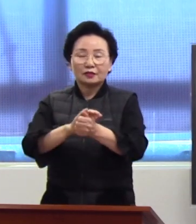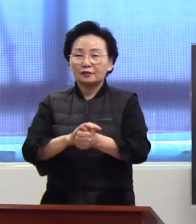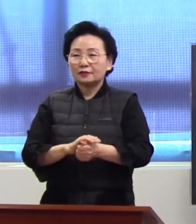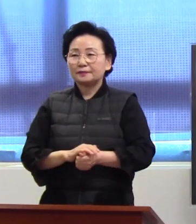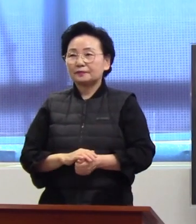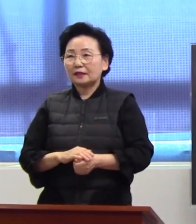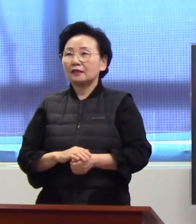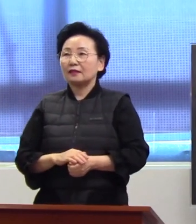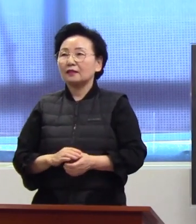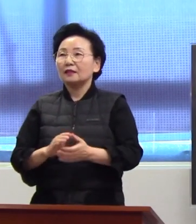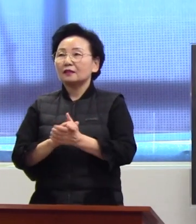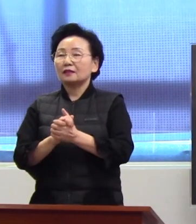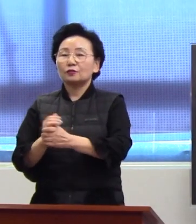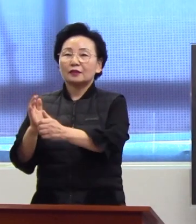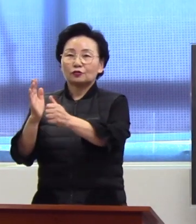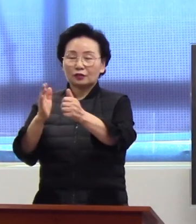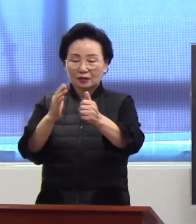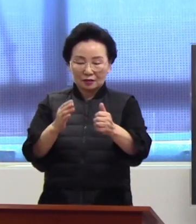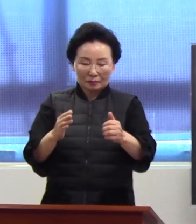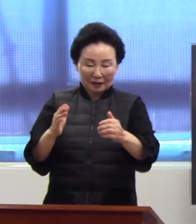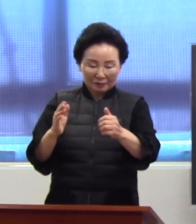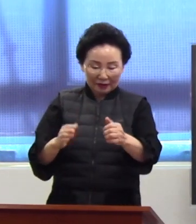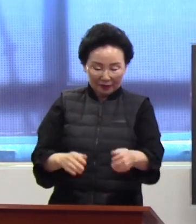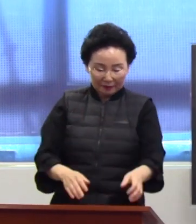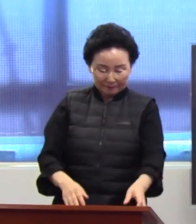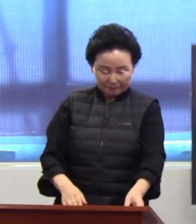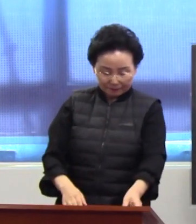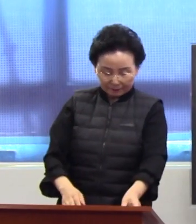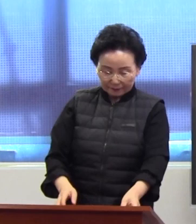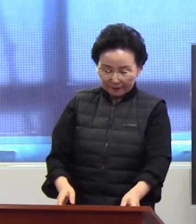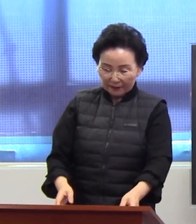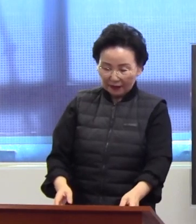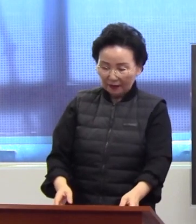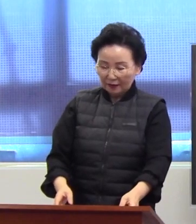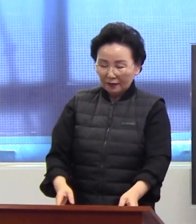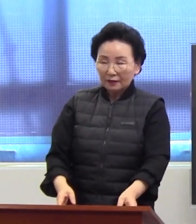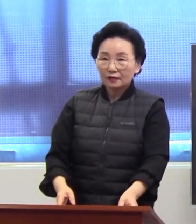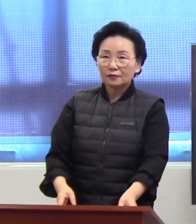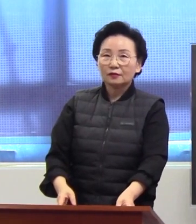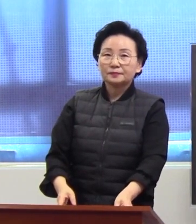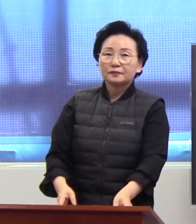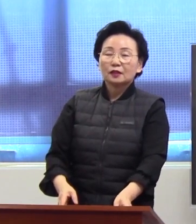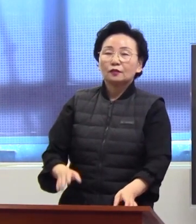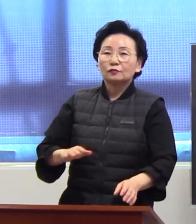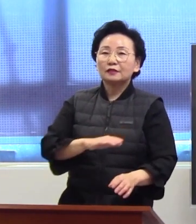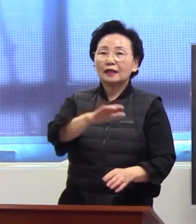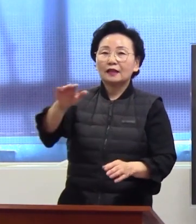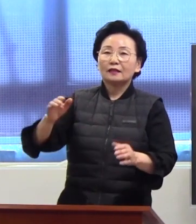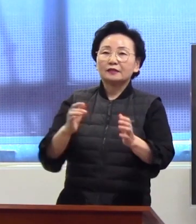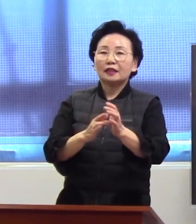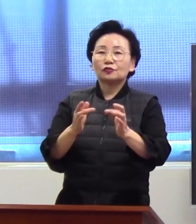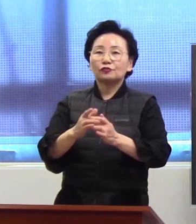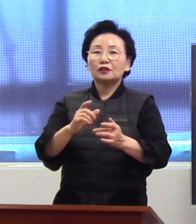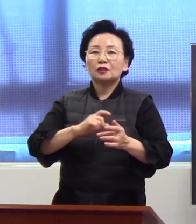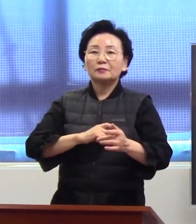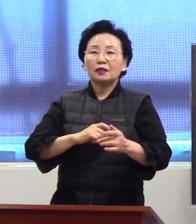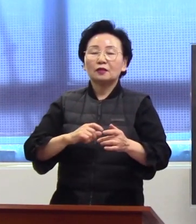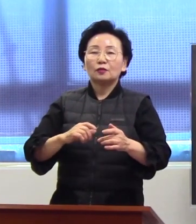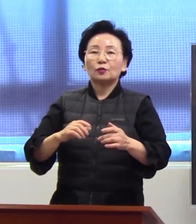거예요. 네, 기도해 주시기 바랍니다. 그래서 우리가 예수 이름에